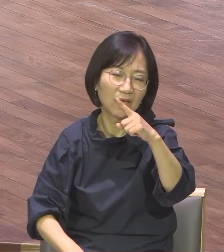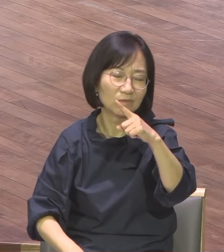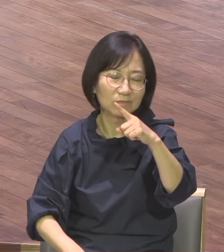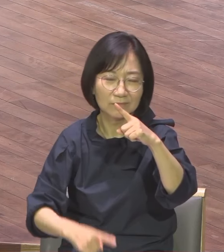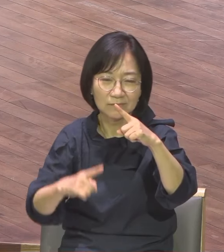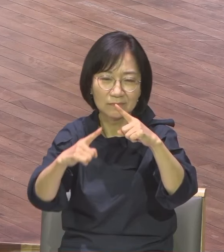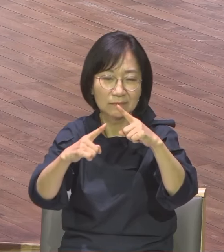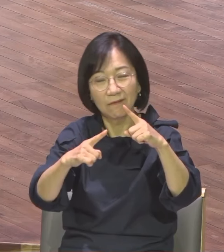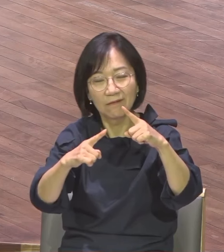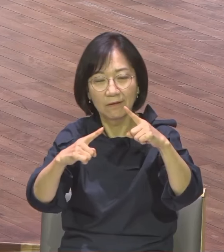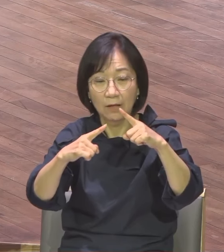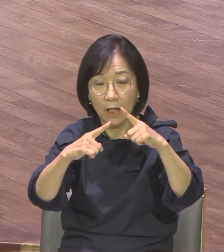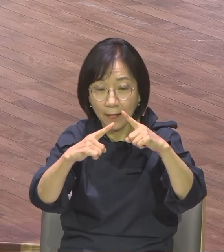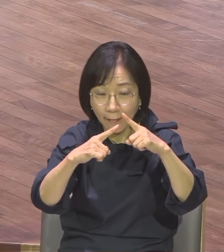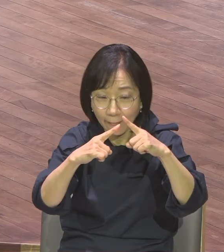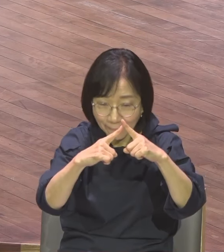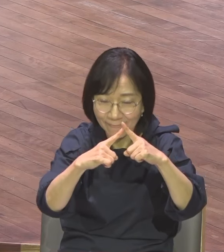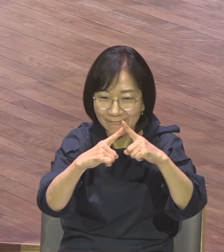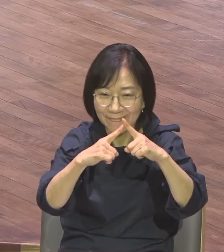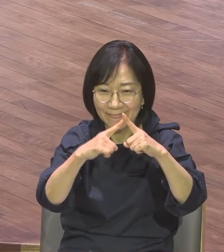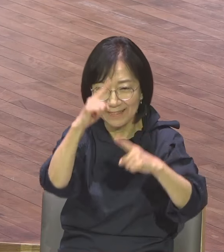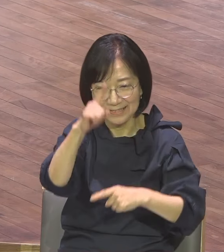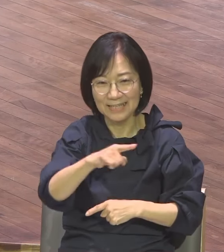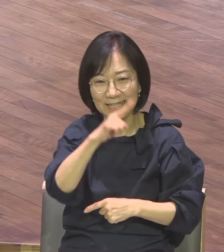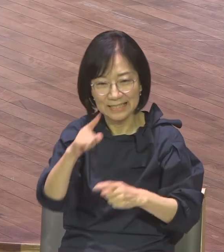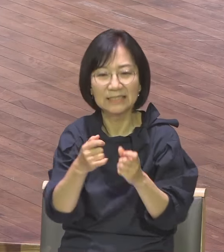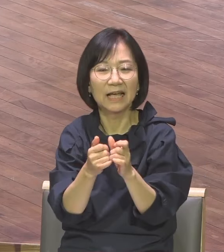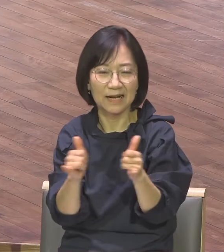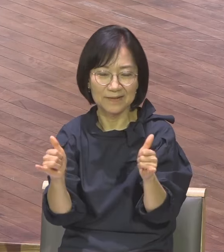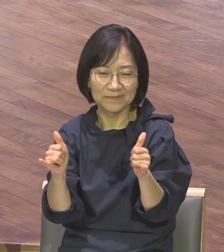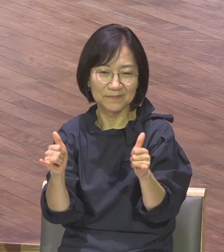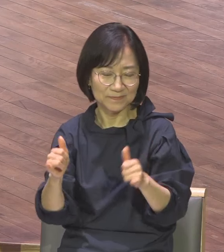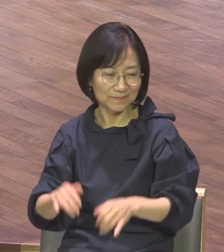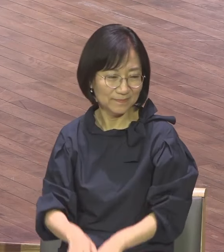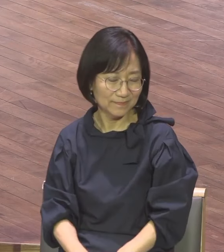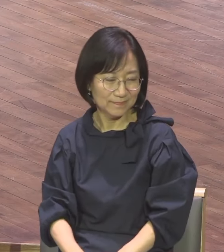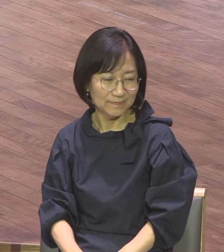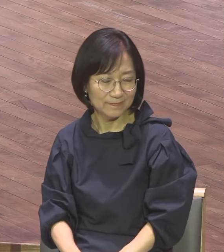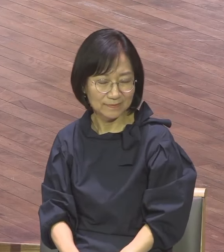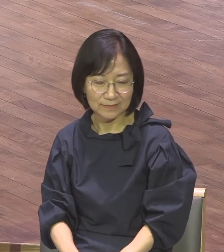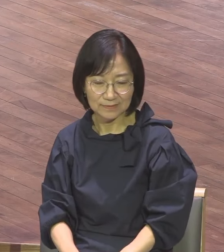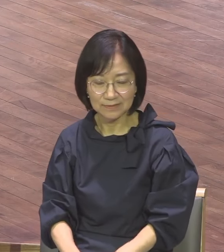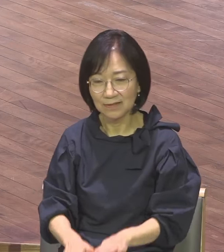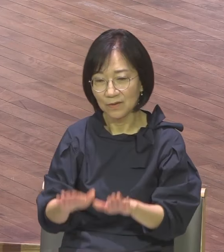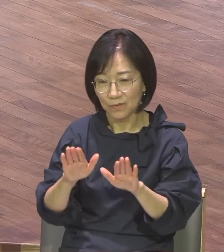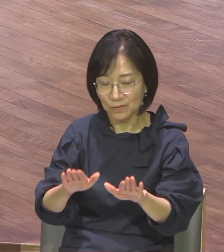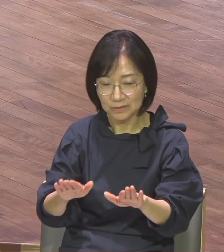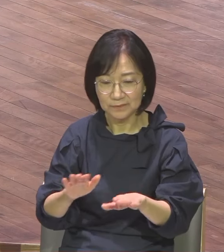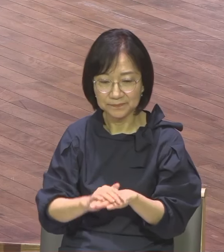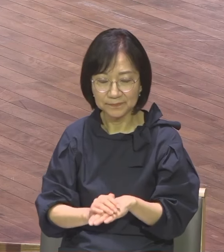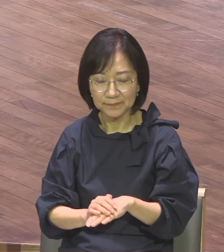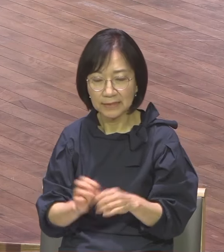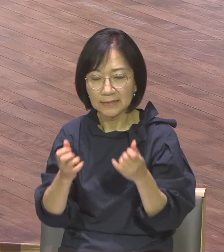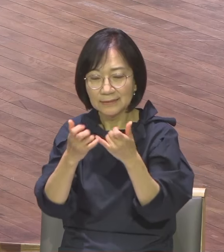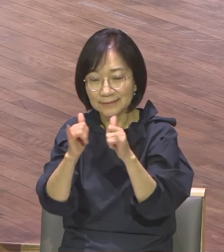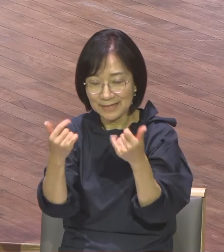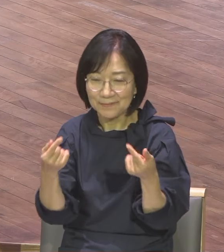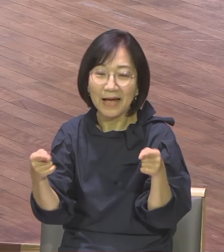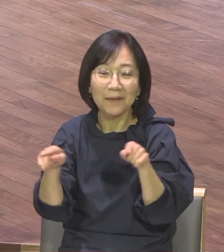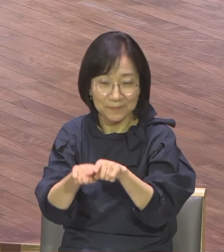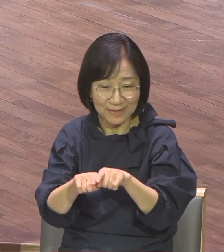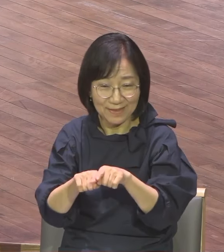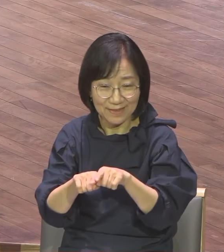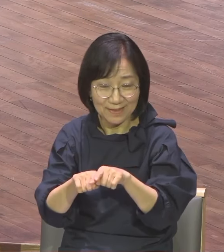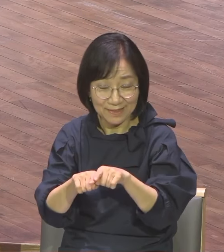오늘 본문을 통해서 전도자가 이런 사실을 강조하고 있잖아요. 인생은 함께 가야 한다. 함께.